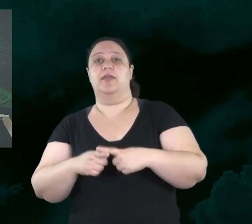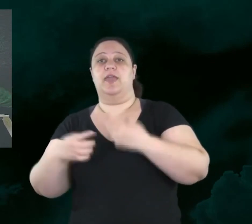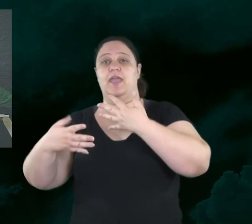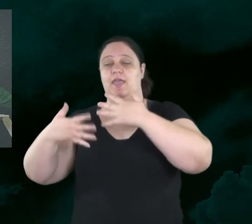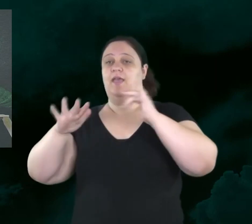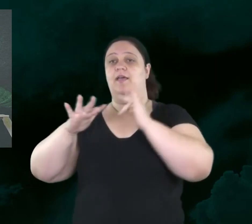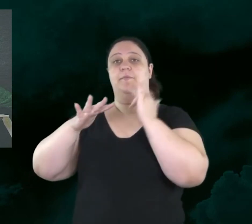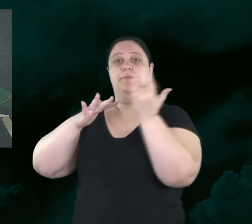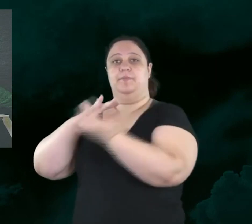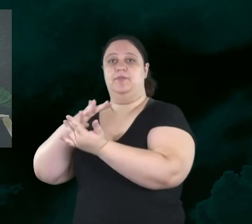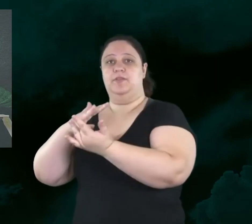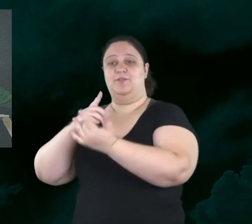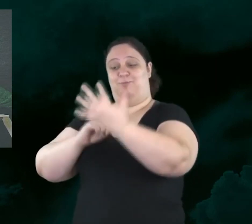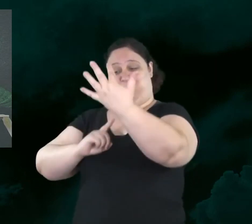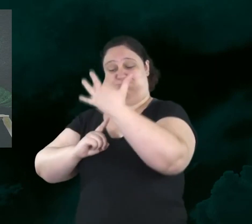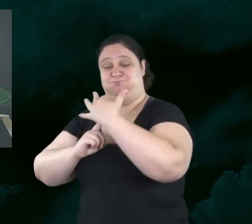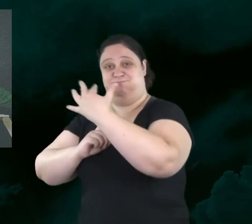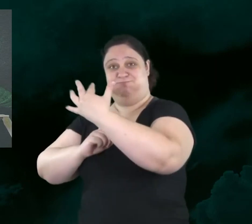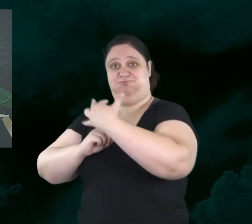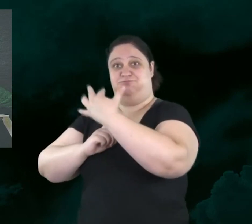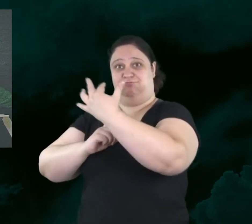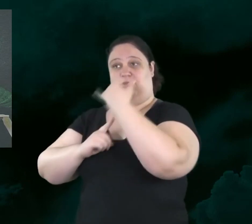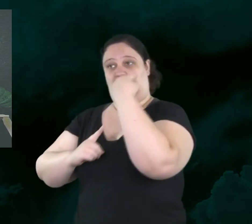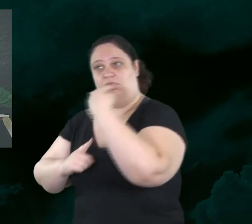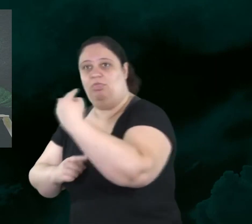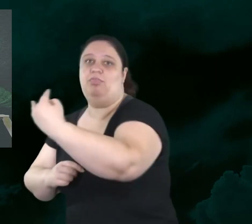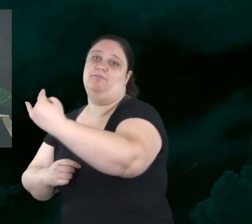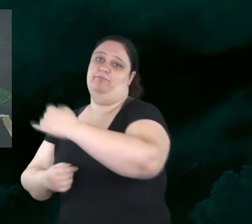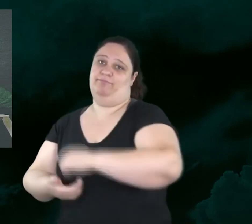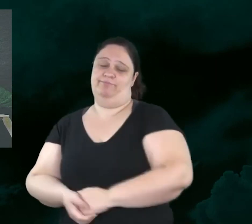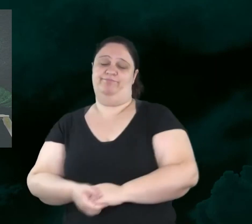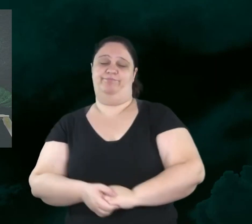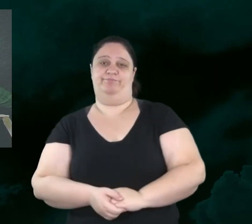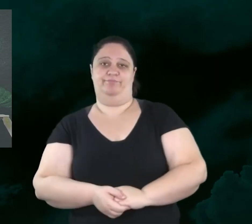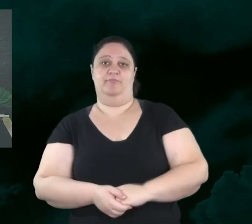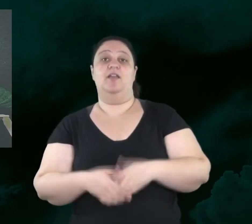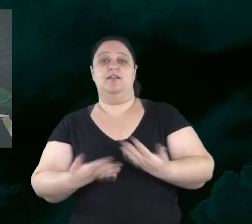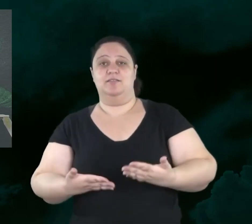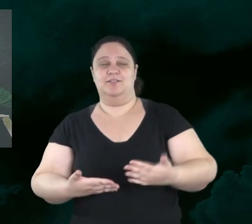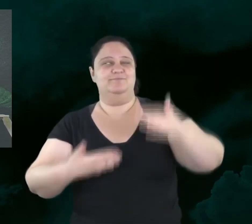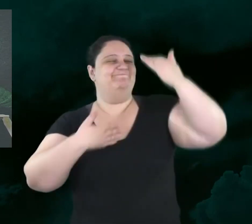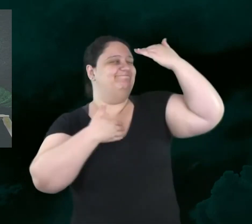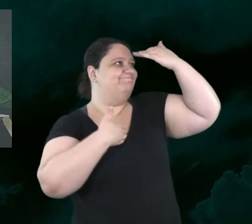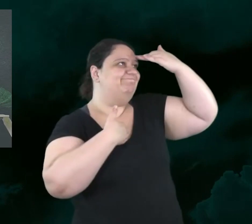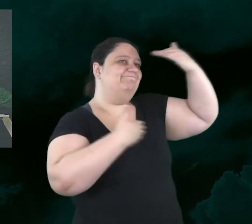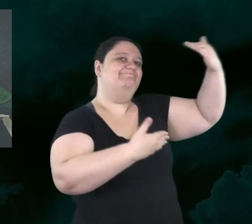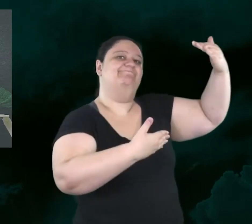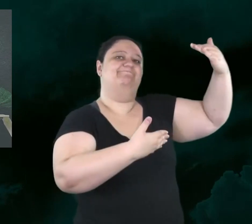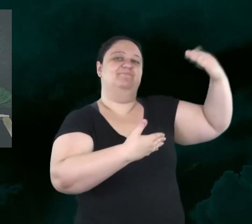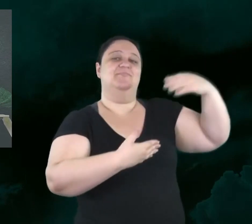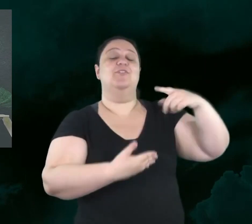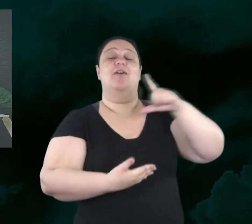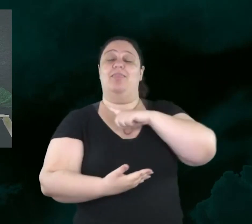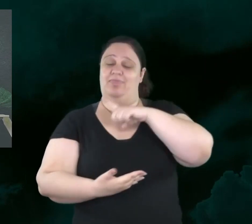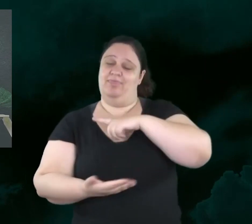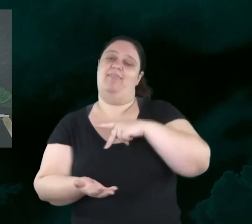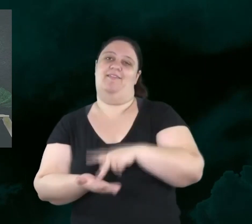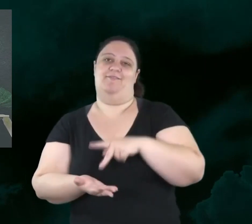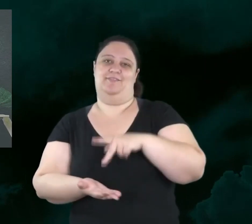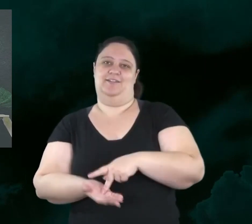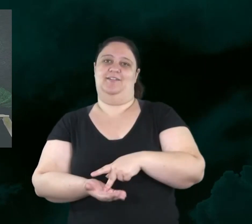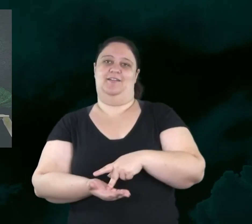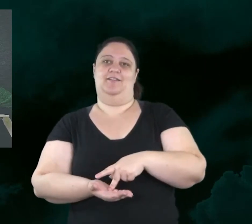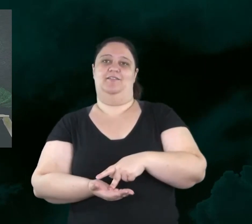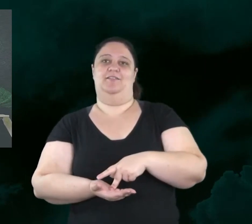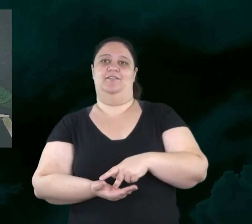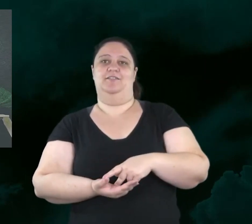das pessoas que distorcem a verdade. Portanto, graças a Deus, nós temos a verdade. A verdade,